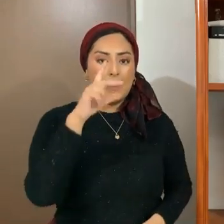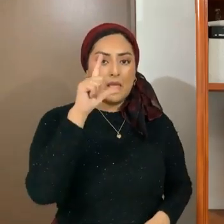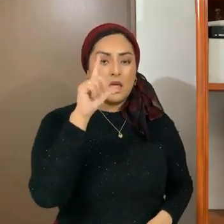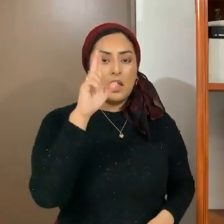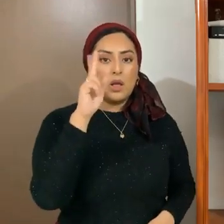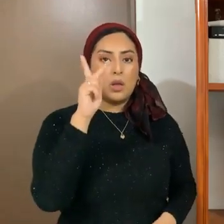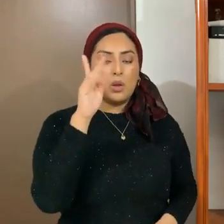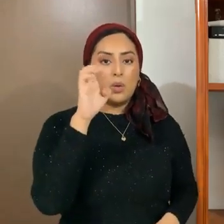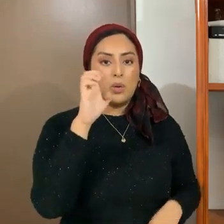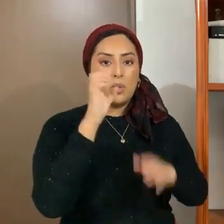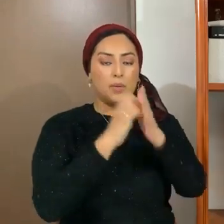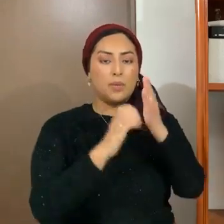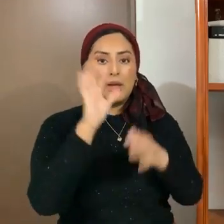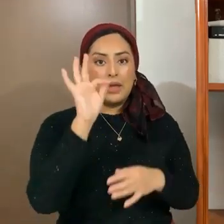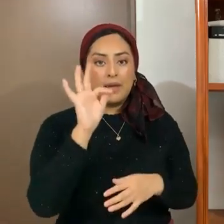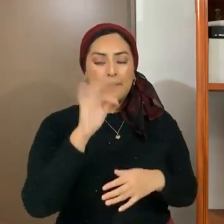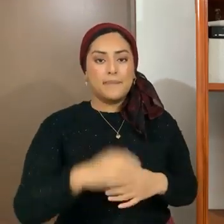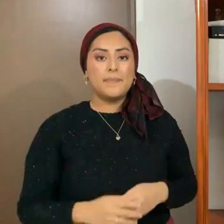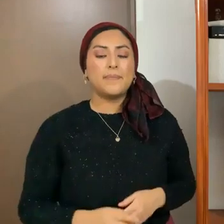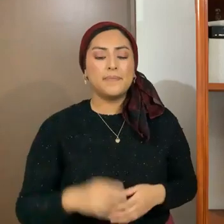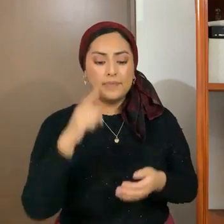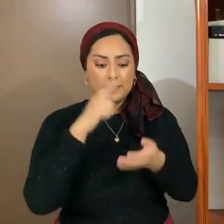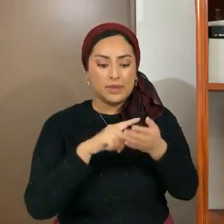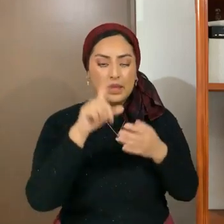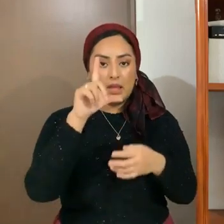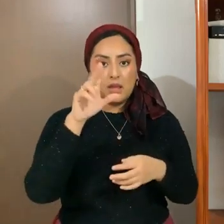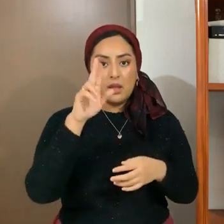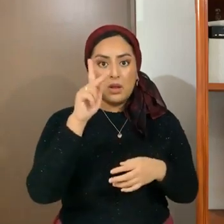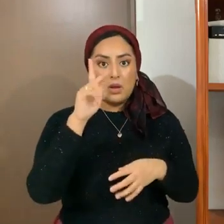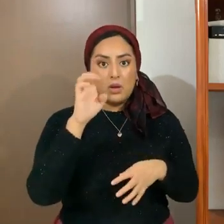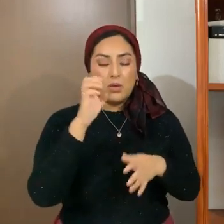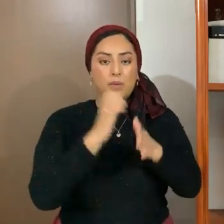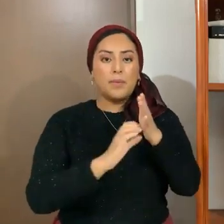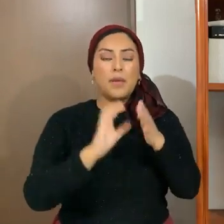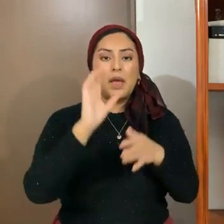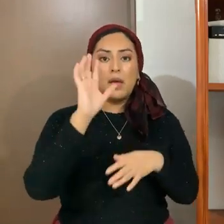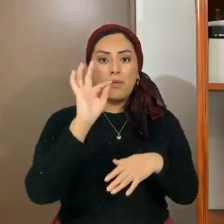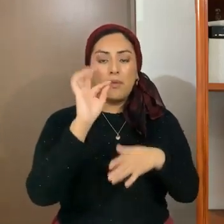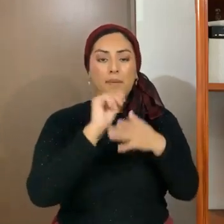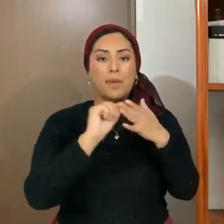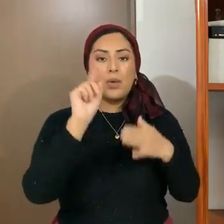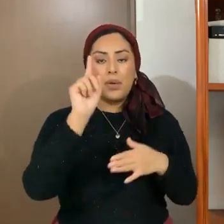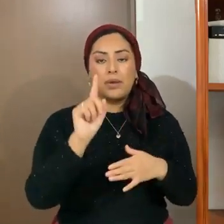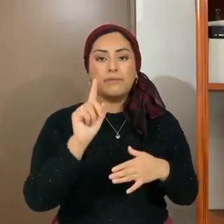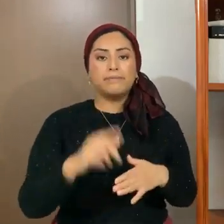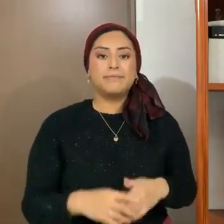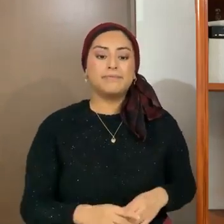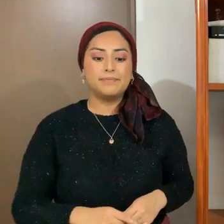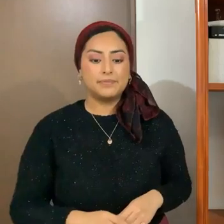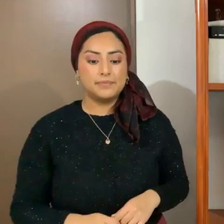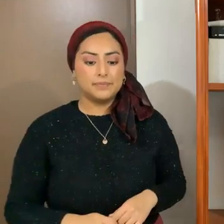Lucas 9, vamos adelantito, a Lucas capítulo 9, en el verso 1. Aleluya.